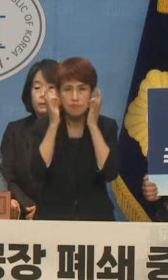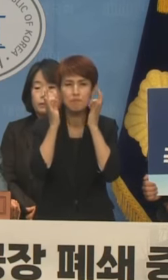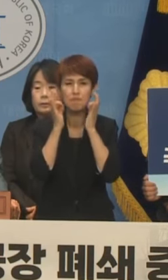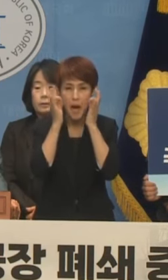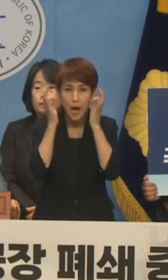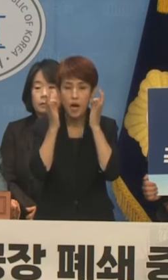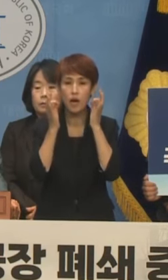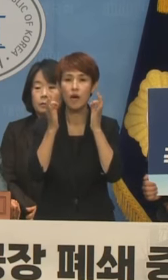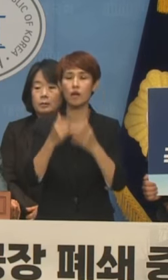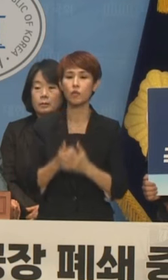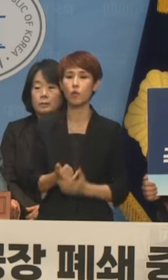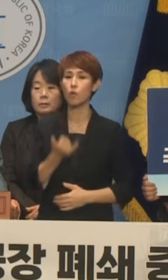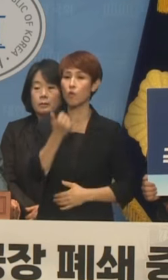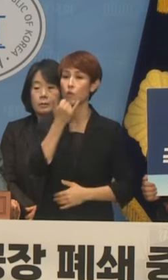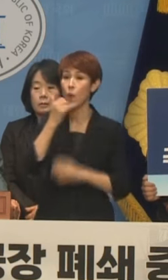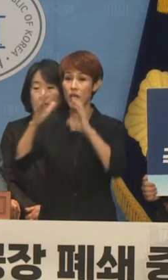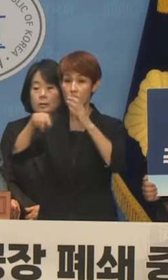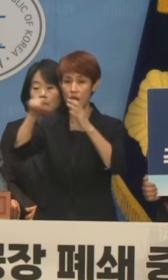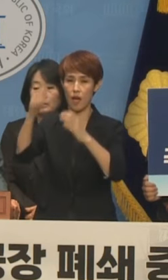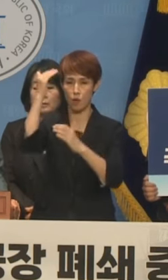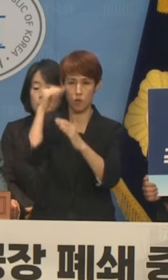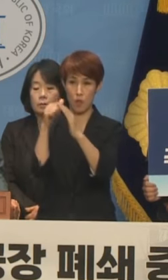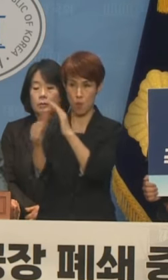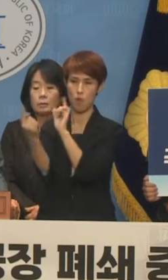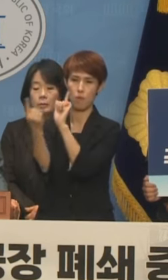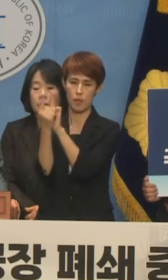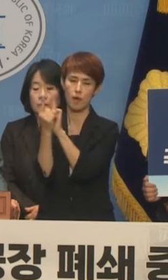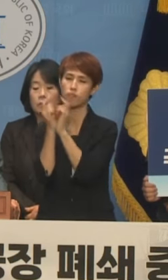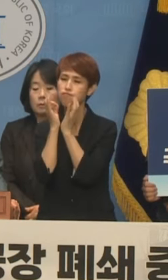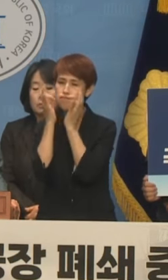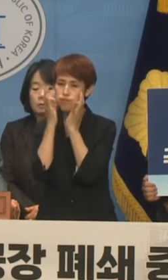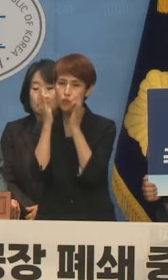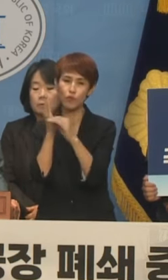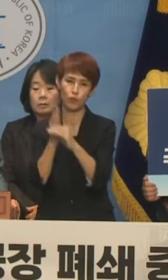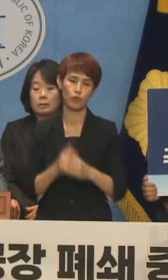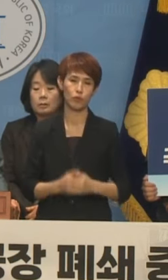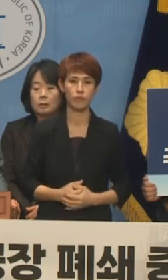독일 대사를 만나셔서 많은 노력을 해오고 있는 중입니다.